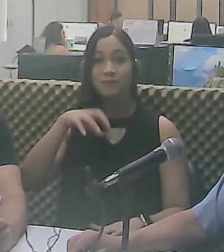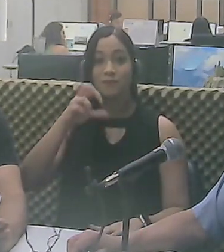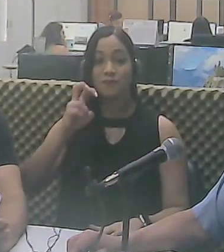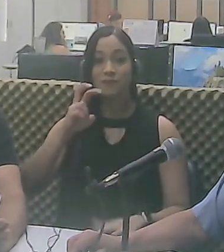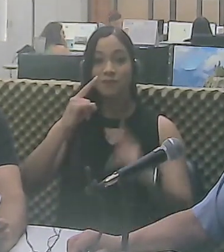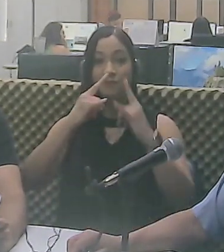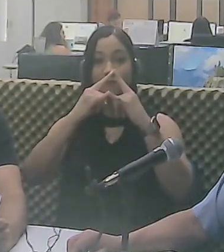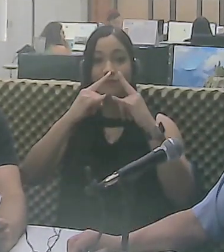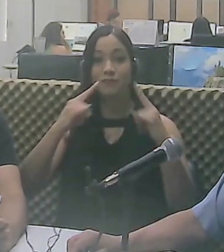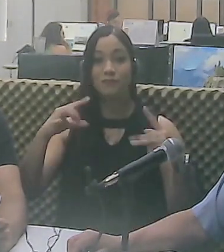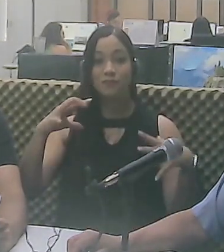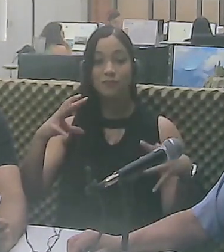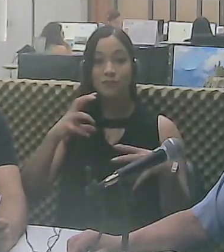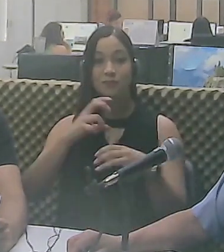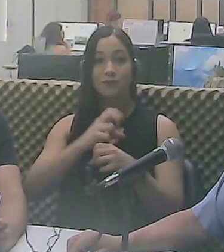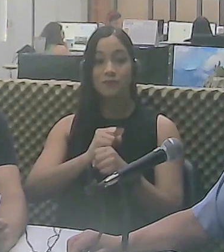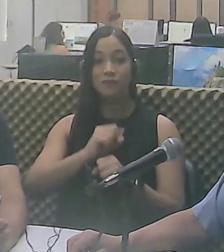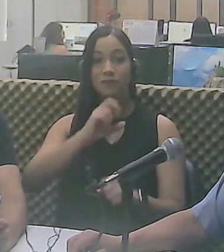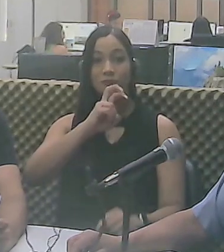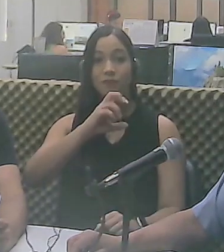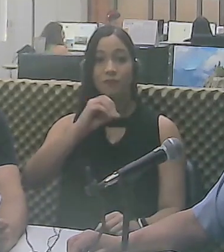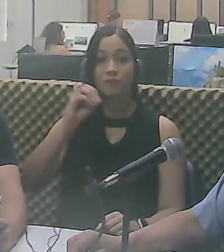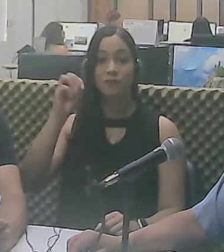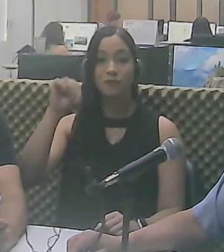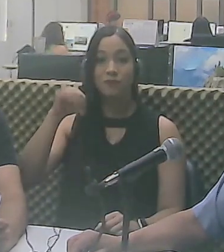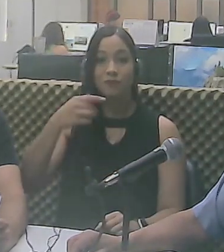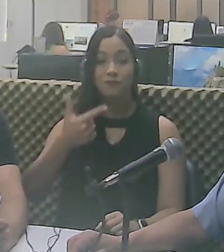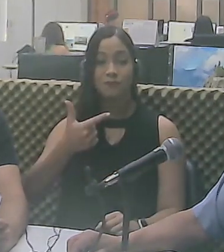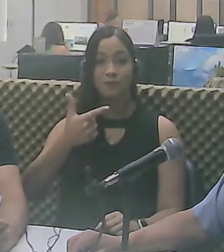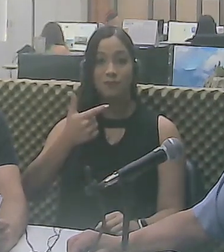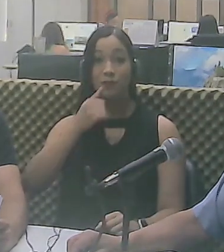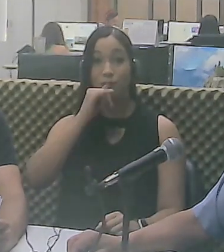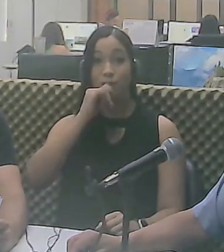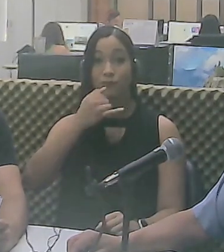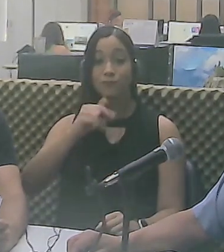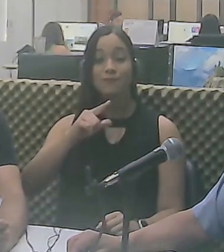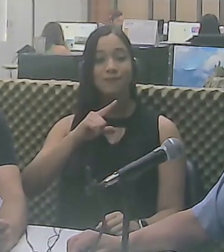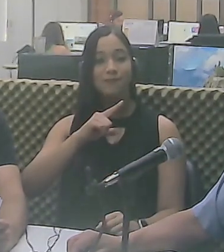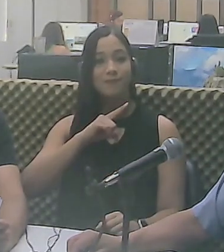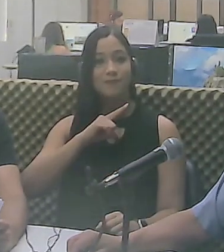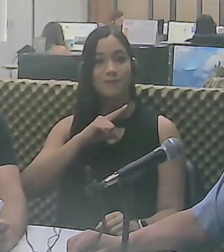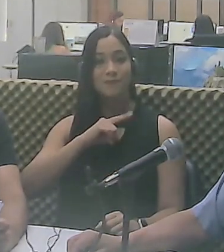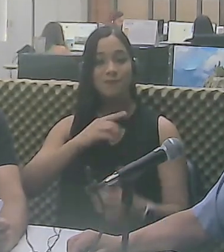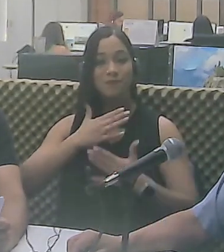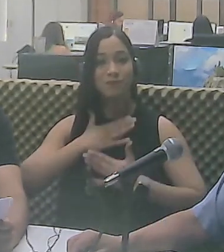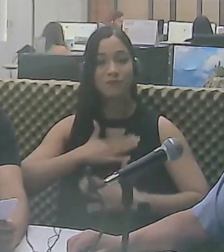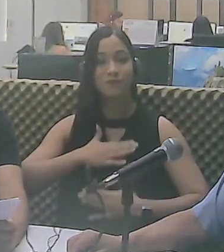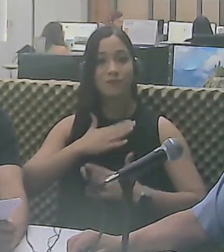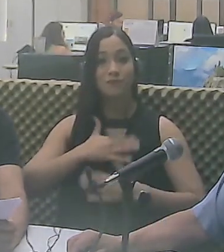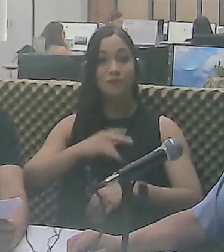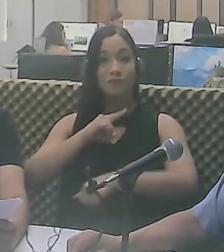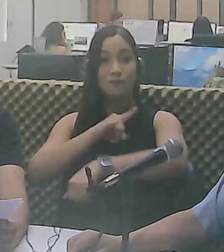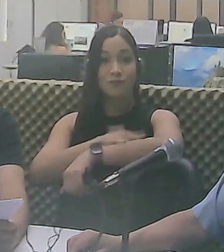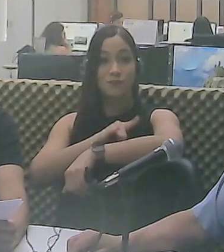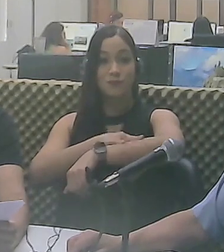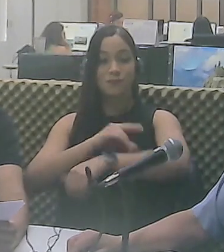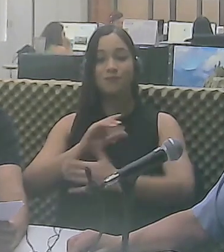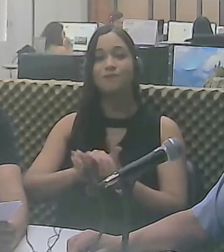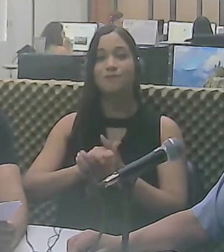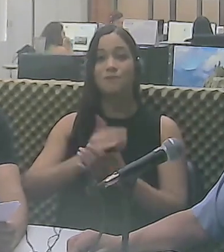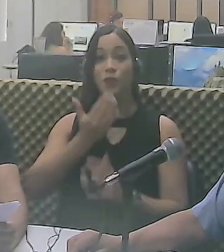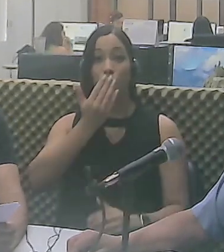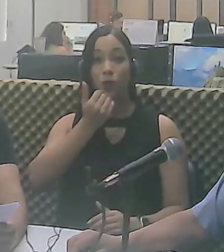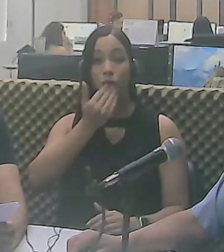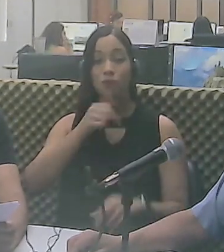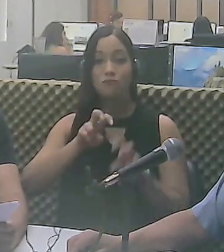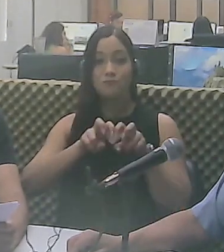tendas que juntas somam 500 metros quadrados energia elétrica área para descanso e banheiros na cantina